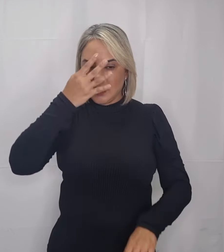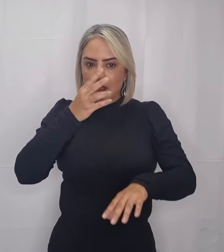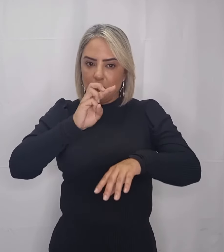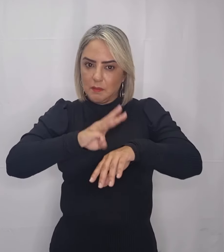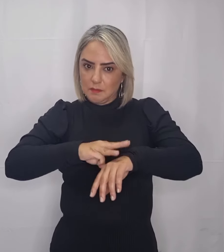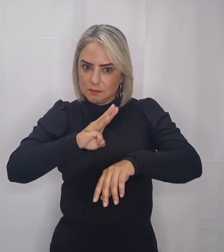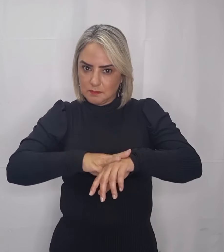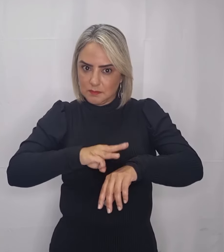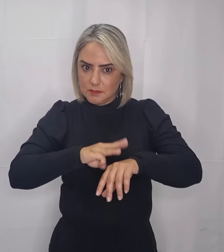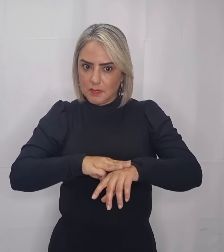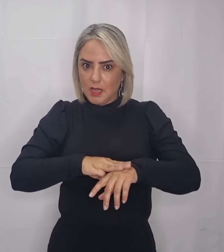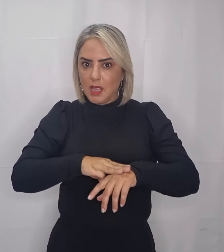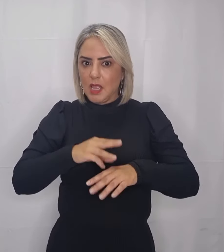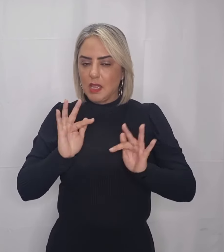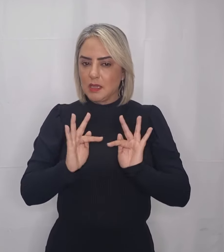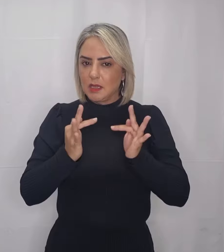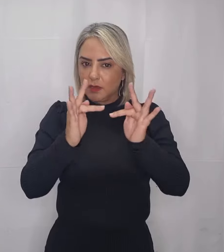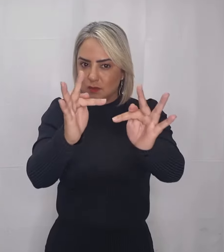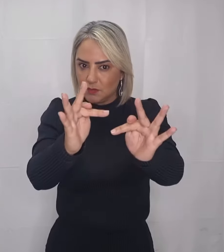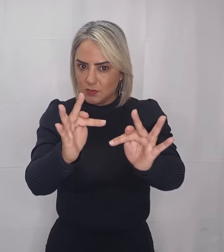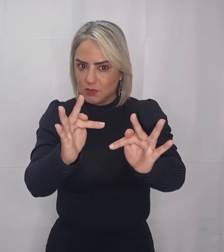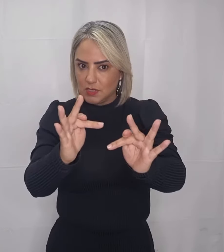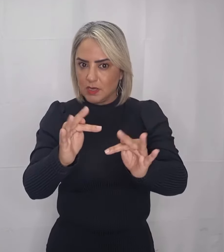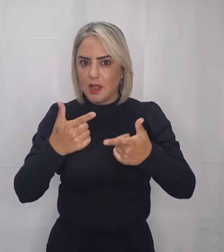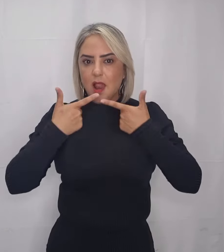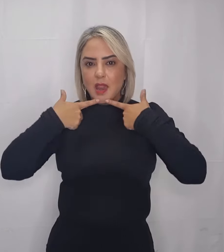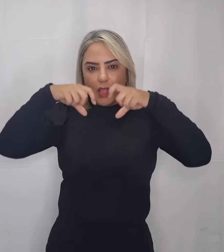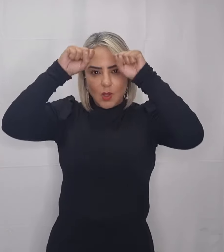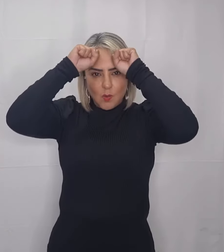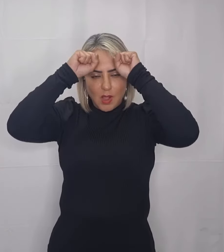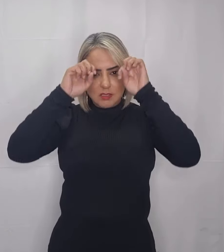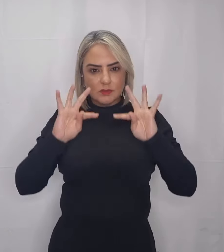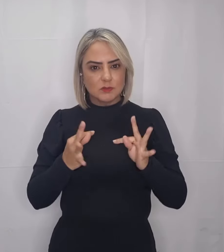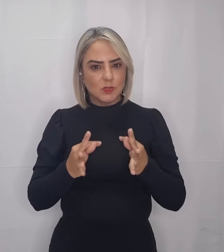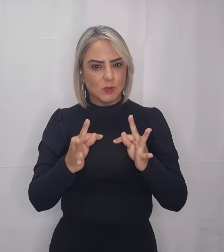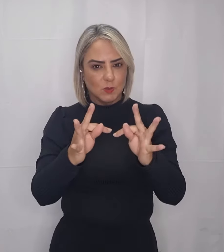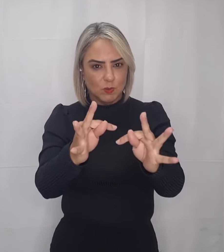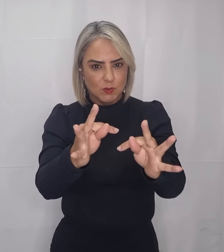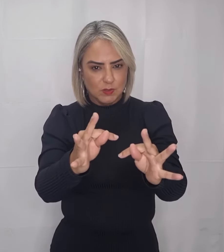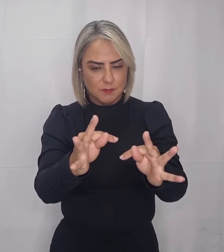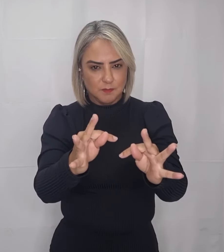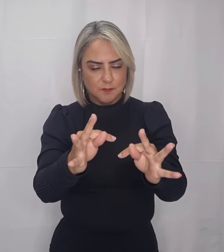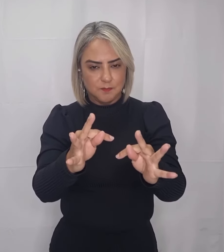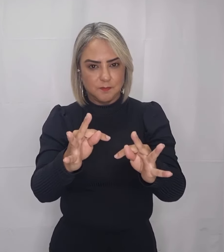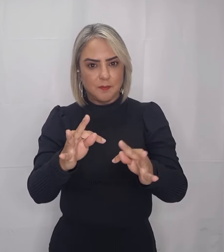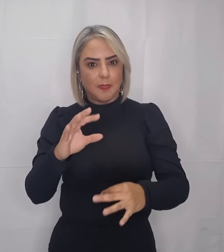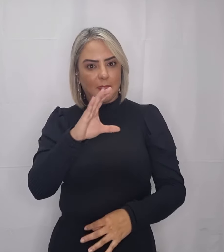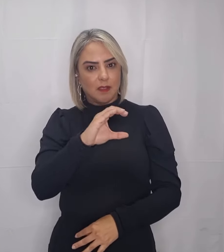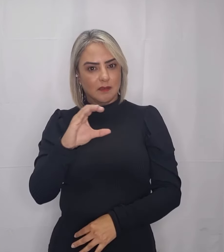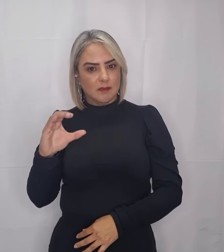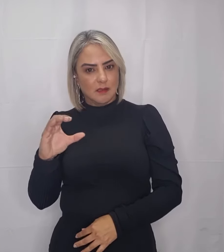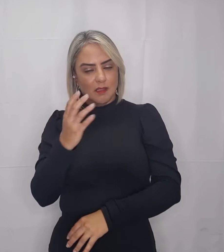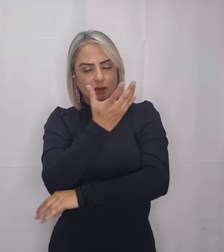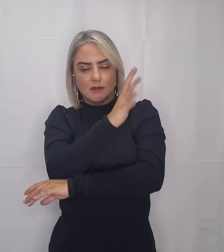suas tecnologias, linguagens e suas tecnologias, ciências da natureza e suas